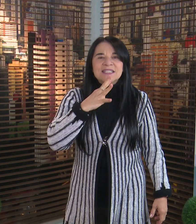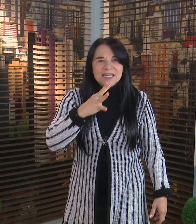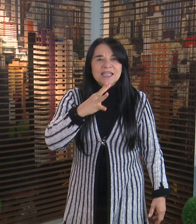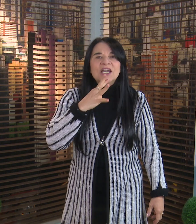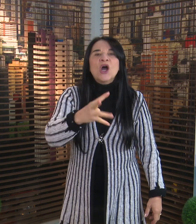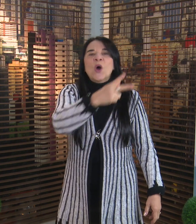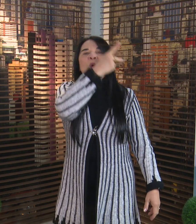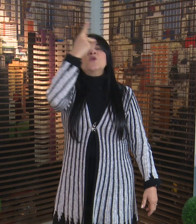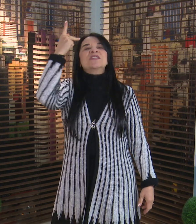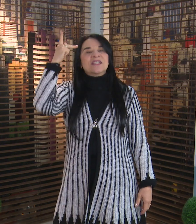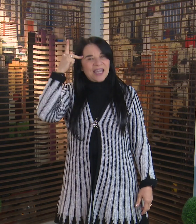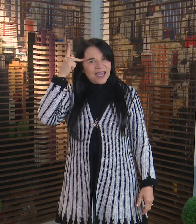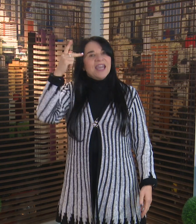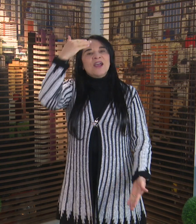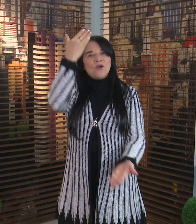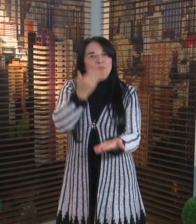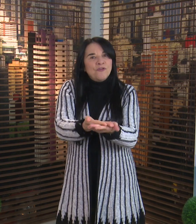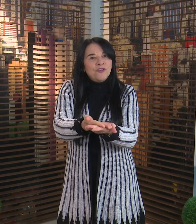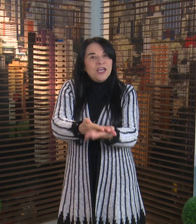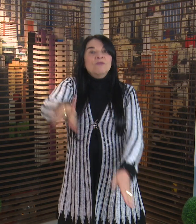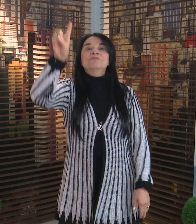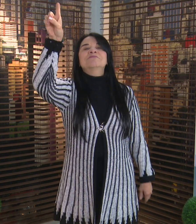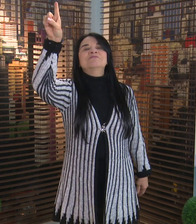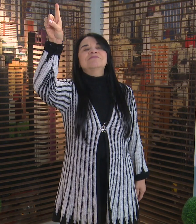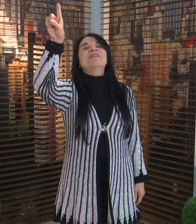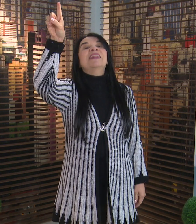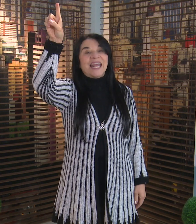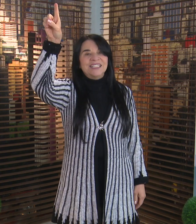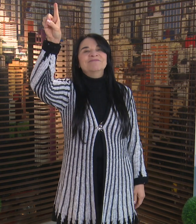conhece os que confiam nele.